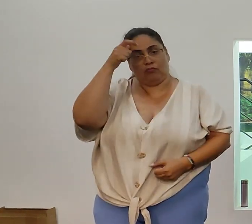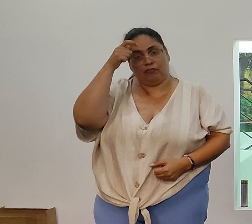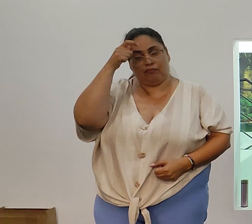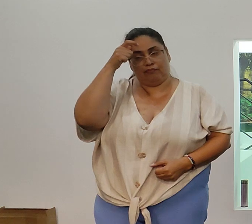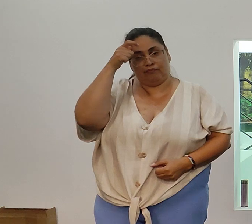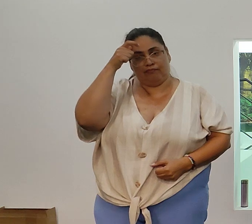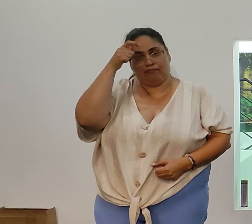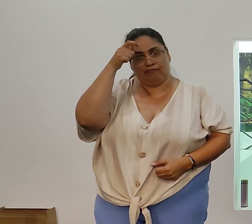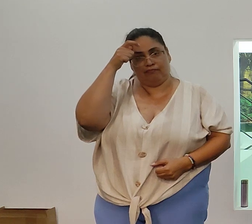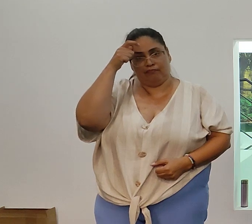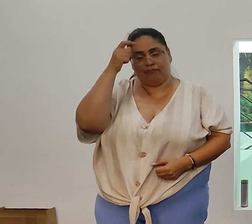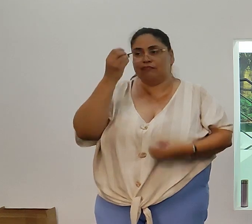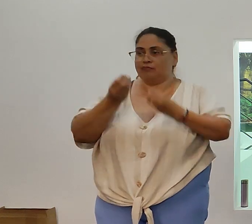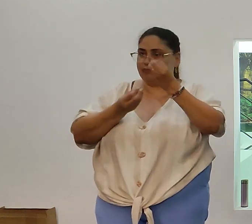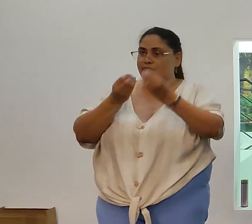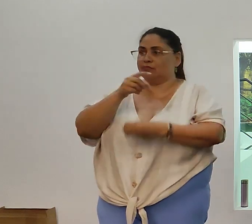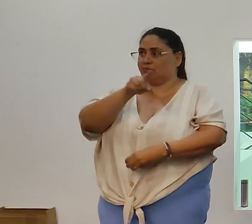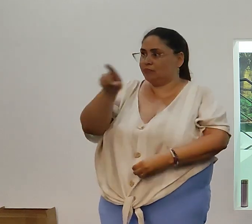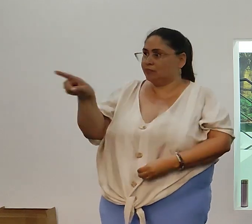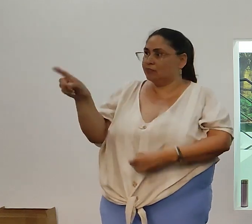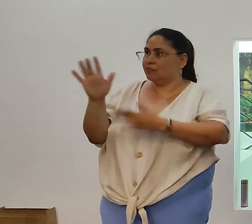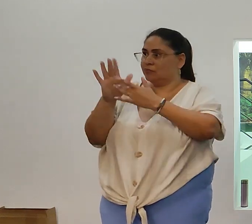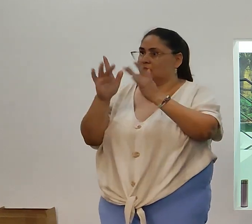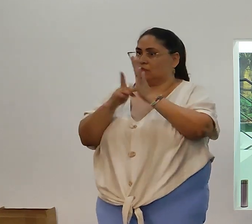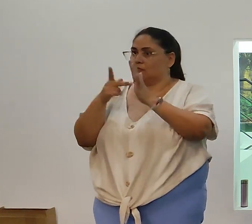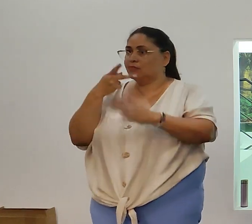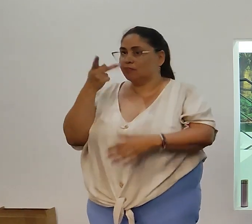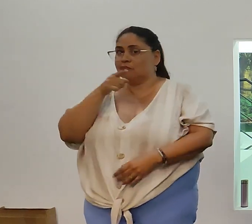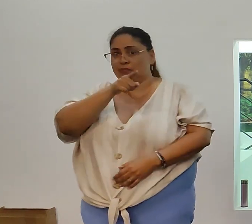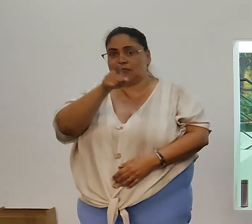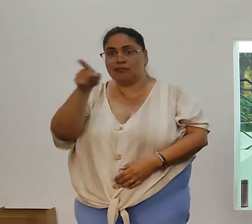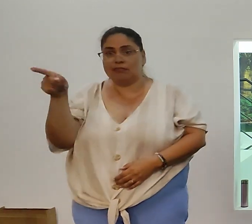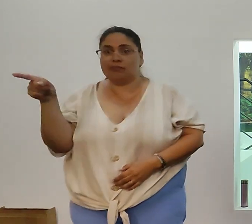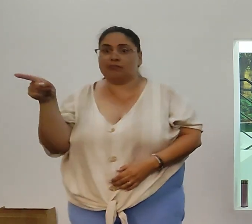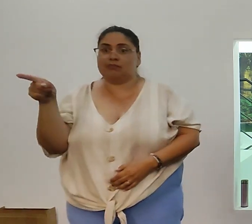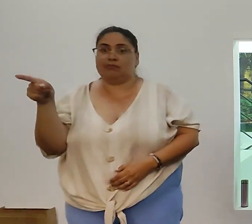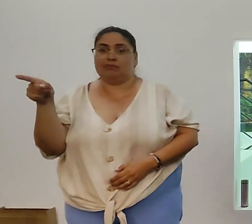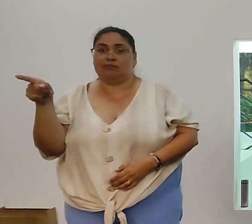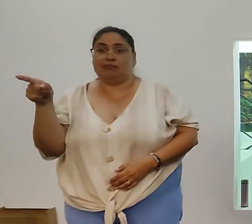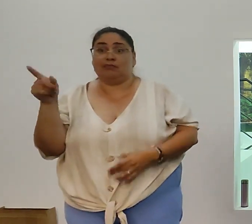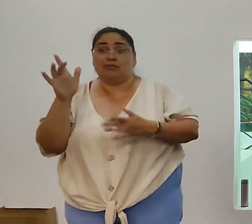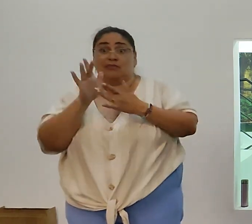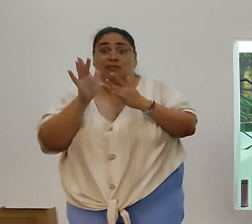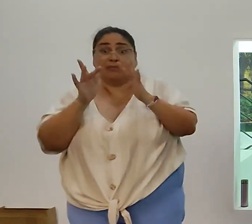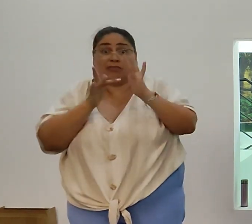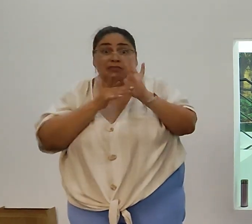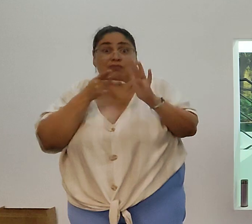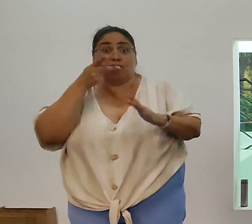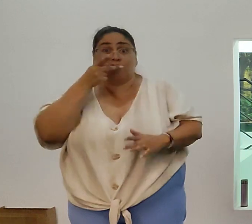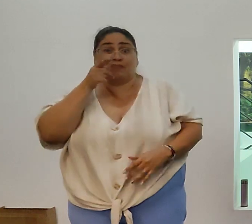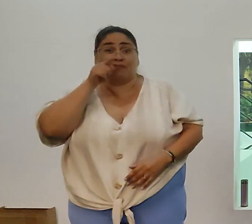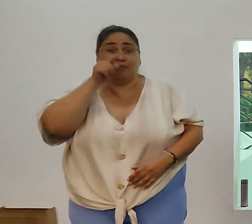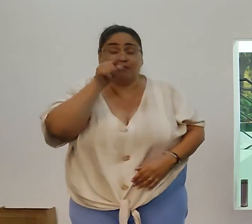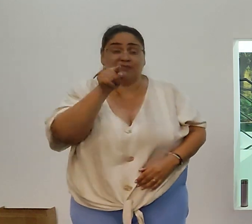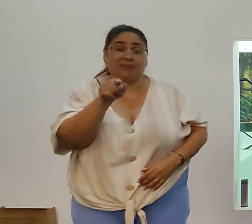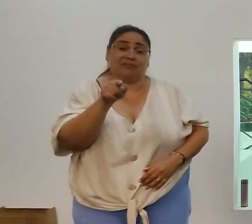Você já pensou ouvir isso da boca de Cristo? Você já pensou ouvir isso do próprio